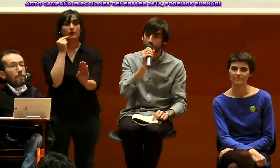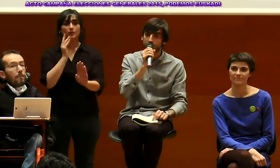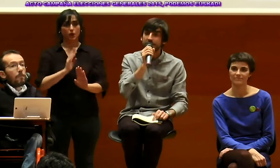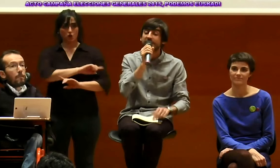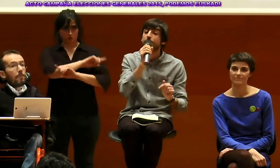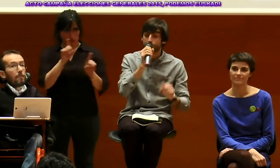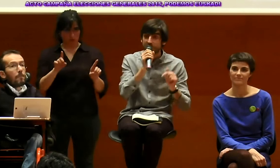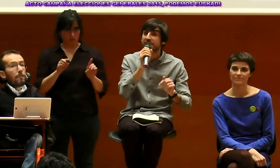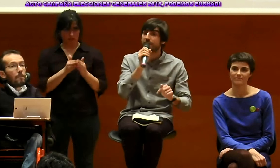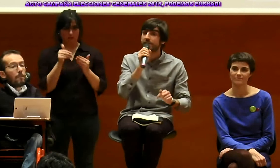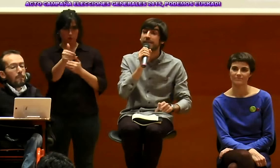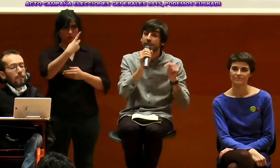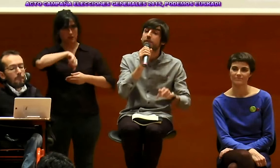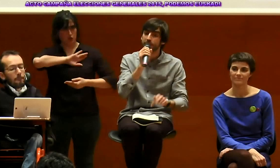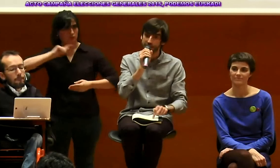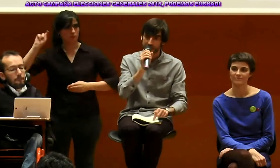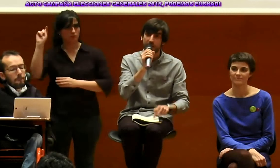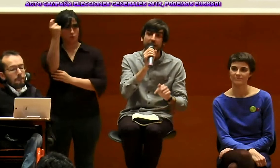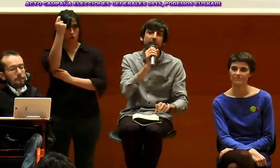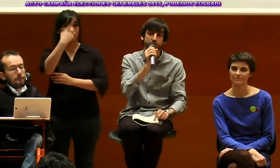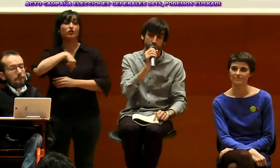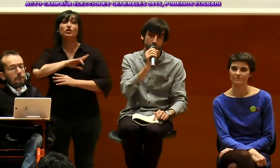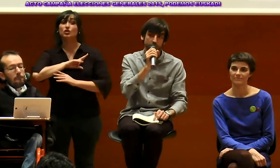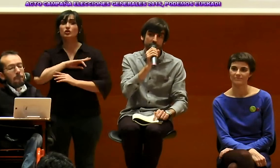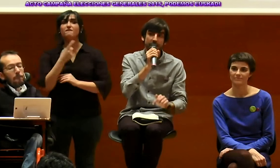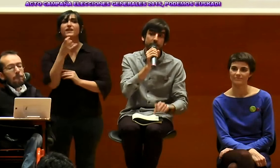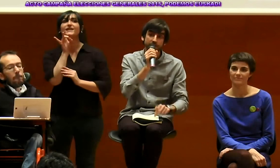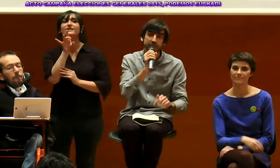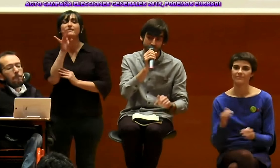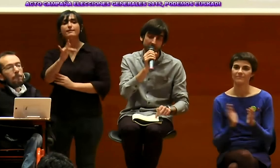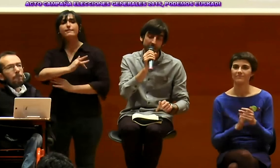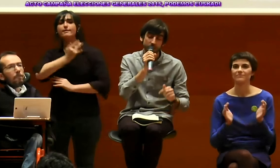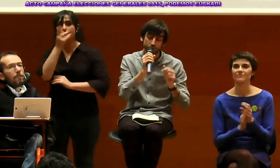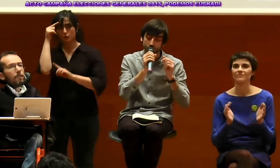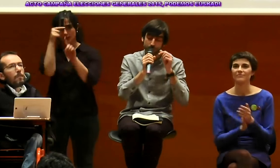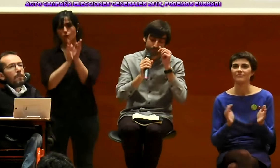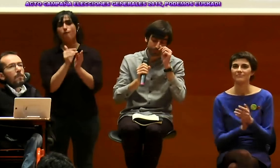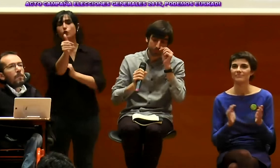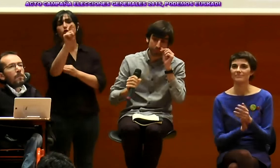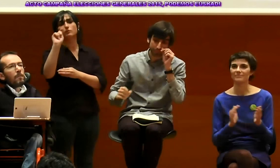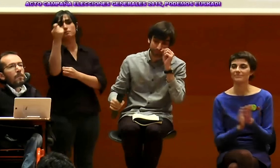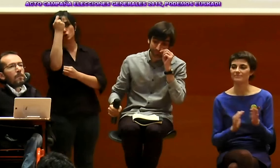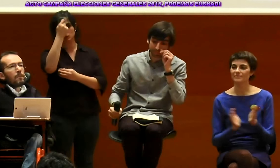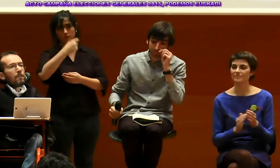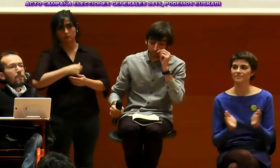ganarlo. Tenemos precisamente 15 días para ganar el futuro. 15 días para ganar el futuro.